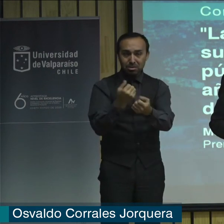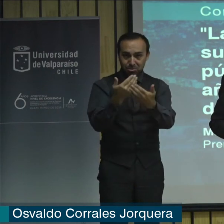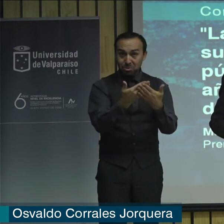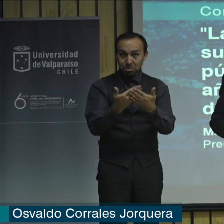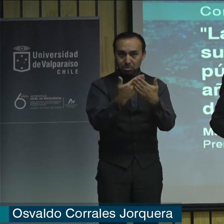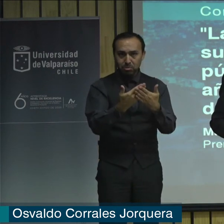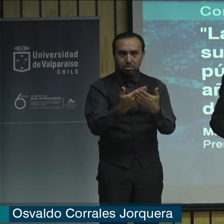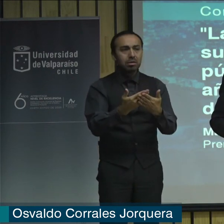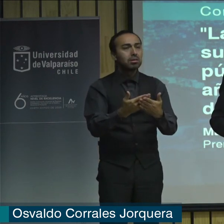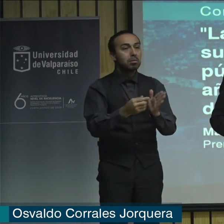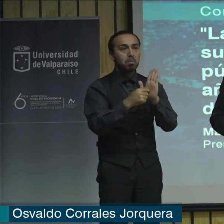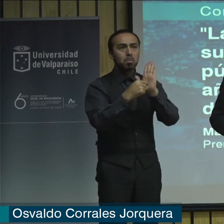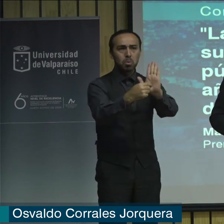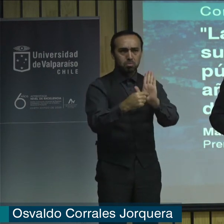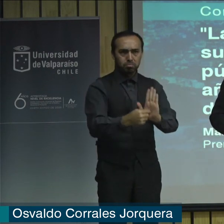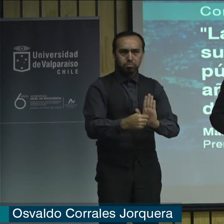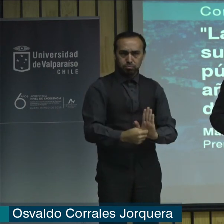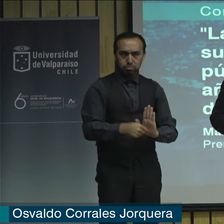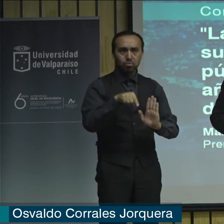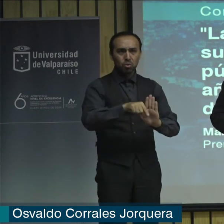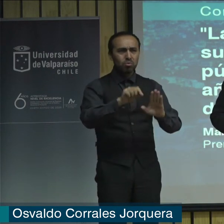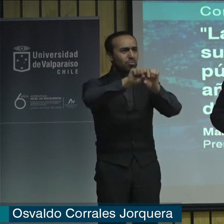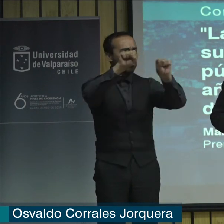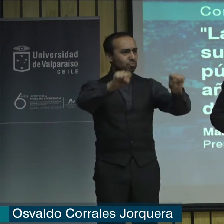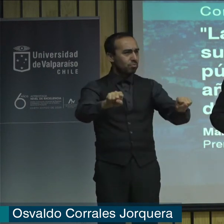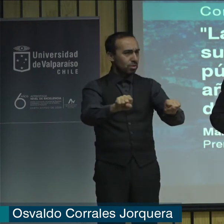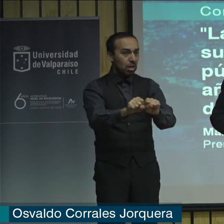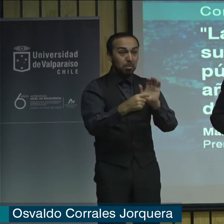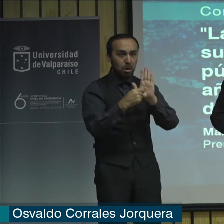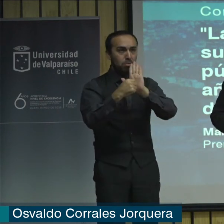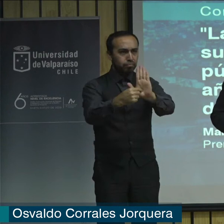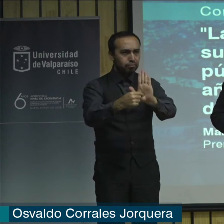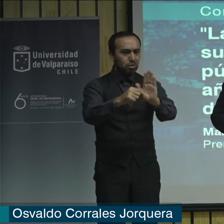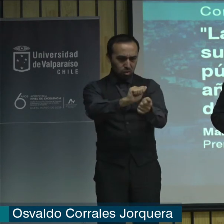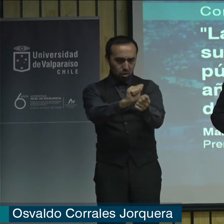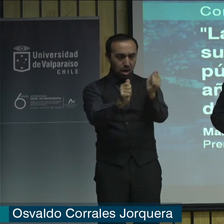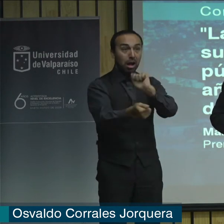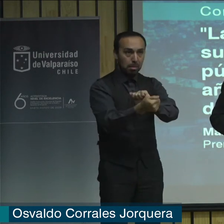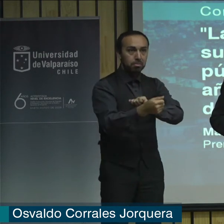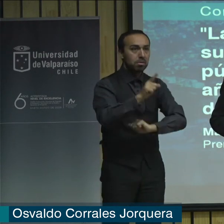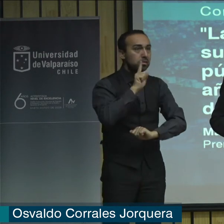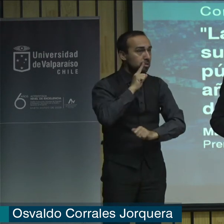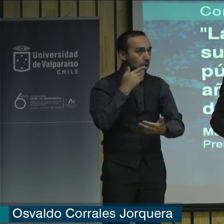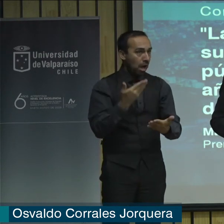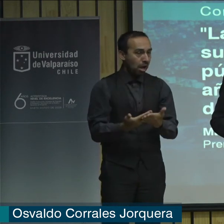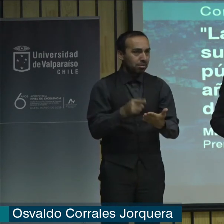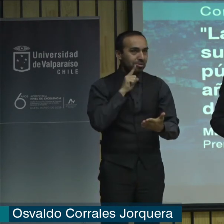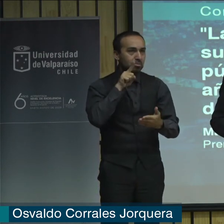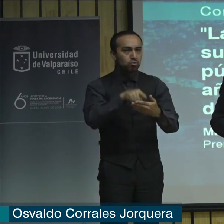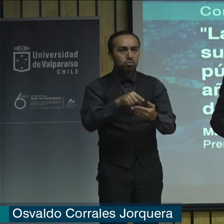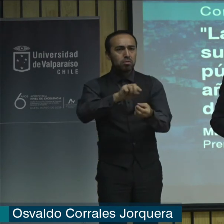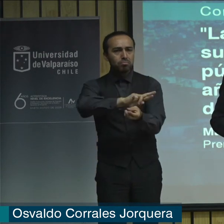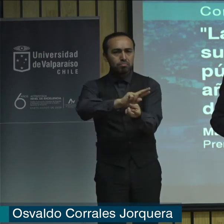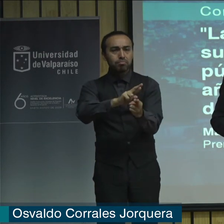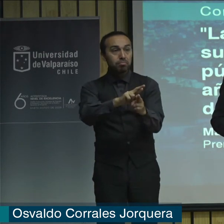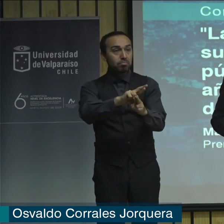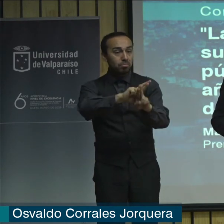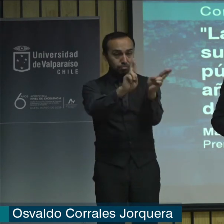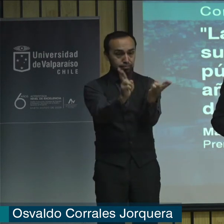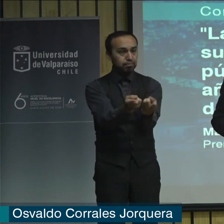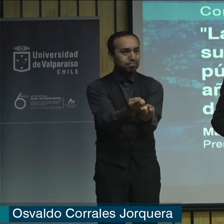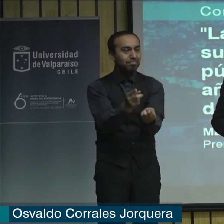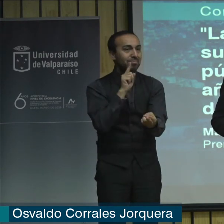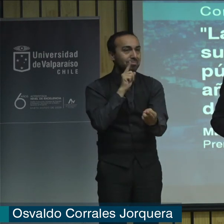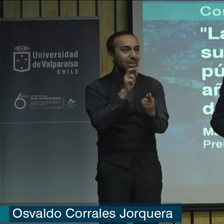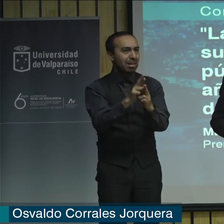los cambios que nuestro sistema ha experimentado no solo a partir de la Reforma sino que también trazando